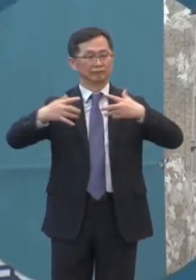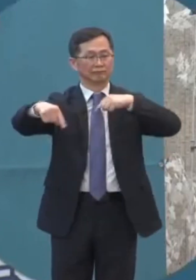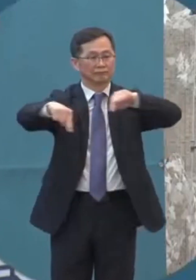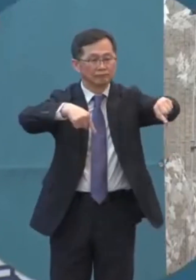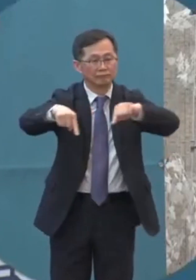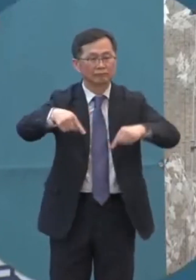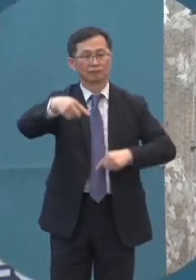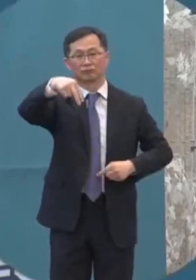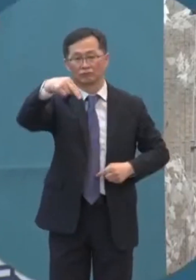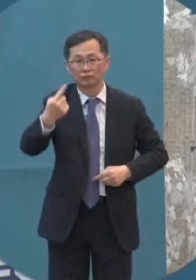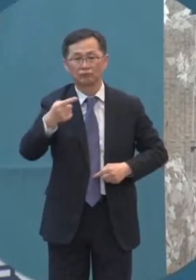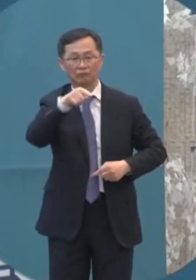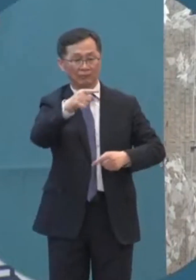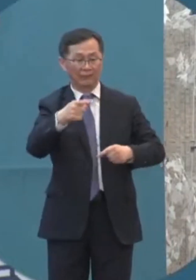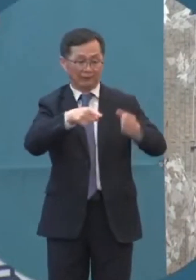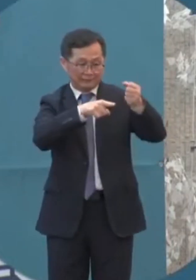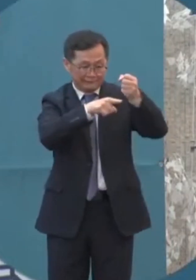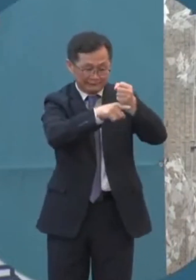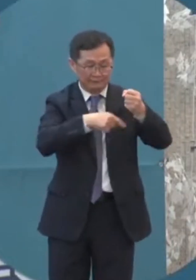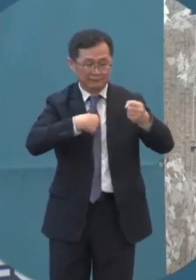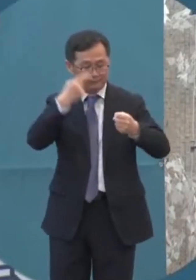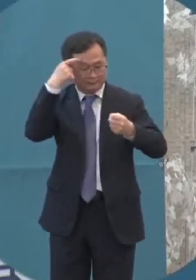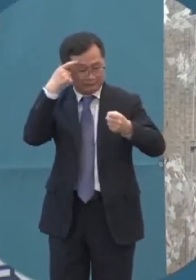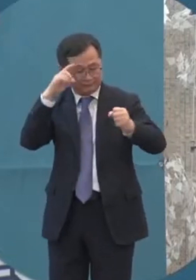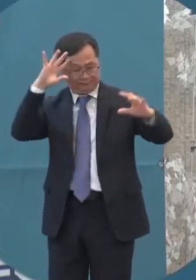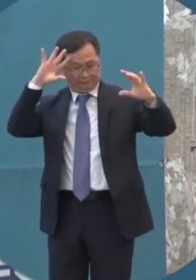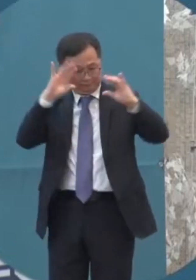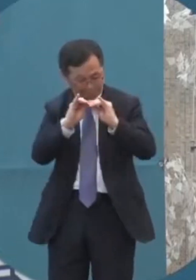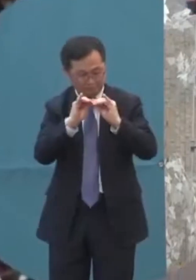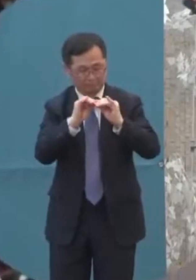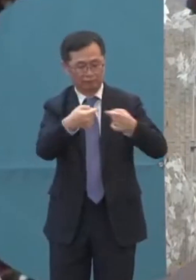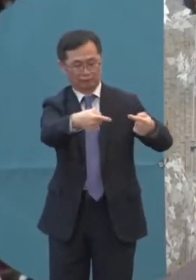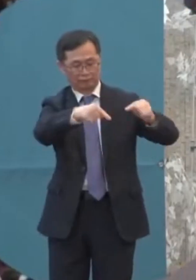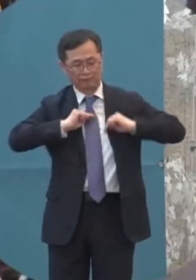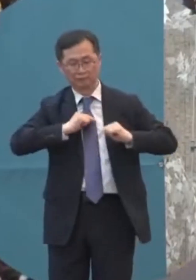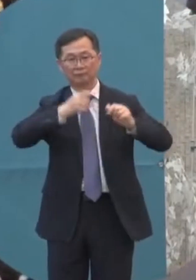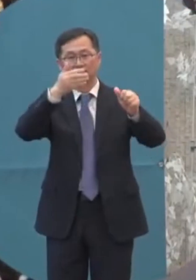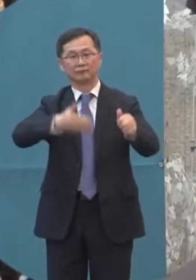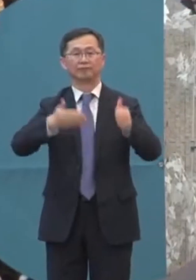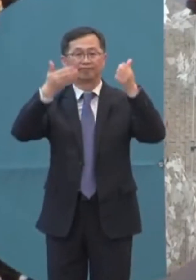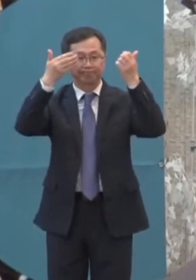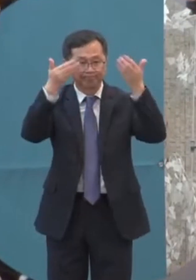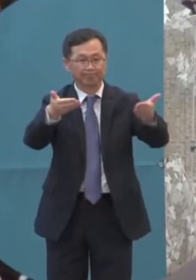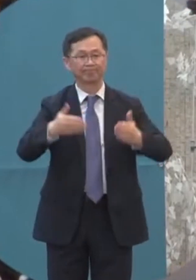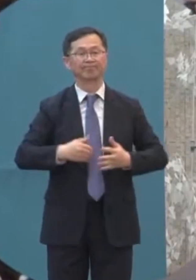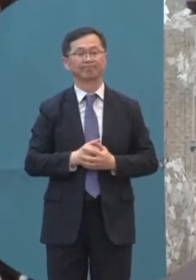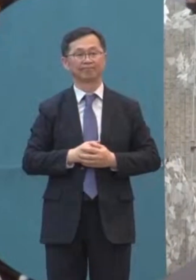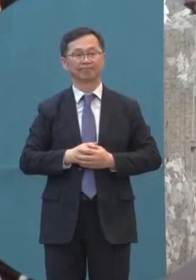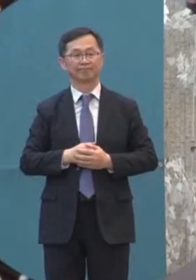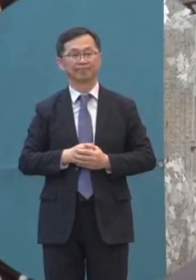정치권도 이 뜻에 동참해 주시기 바랍니다.